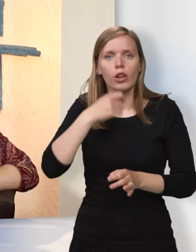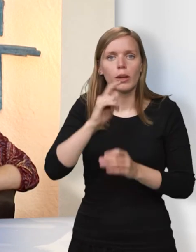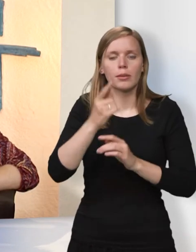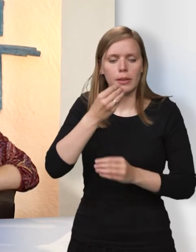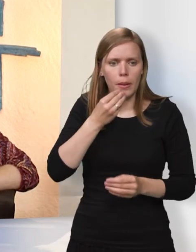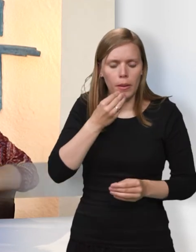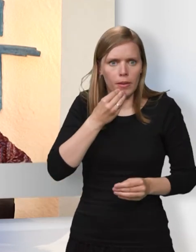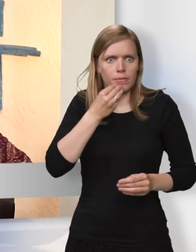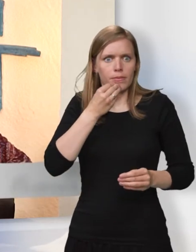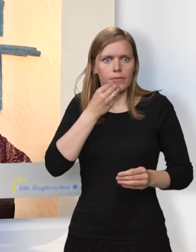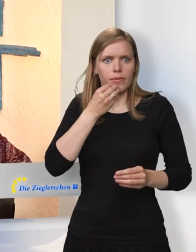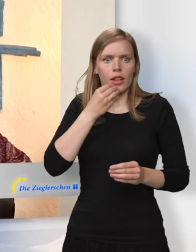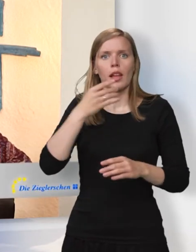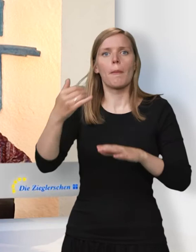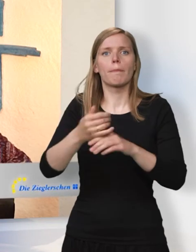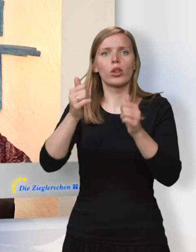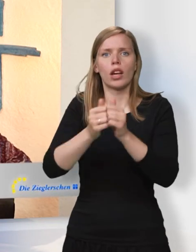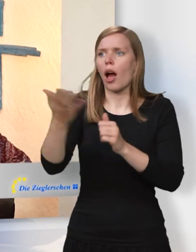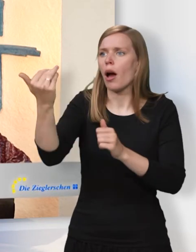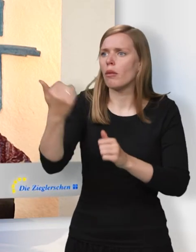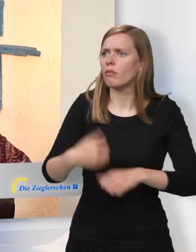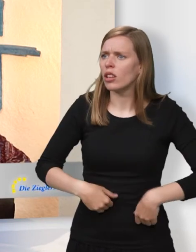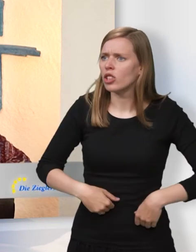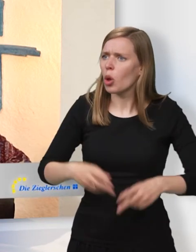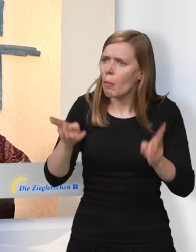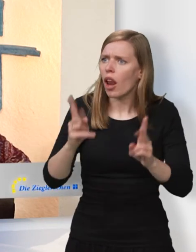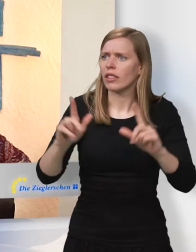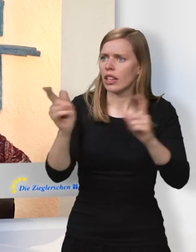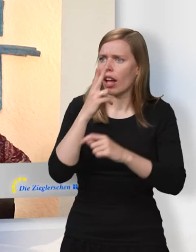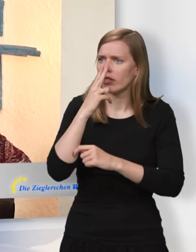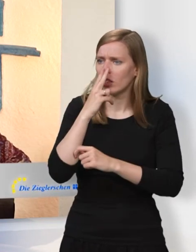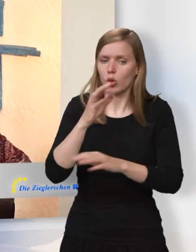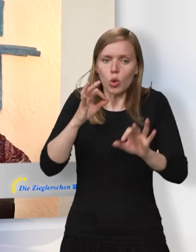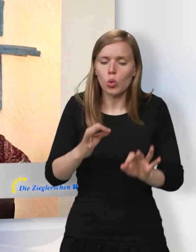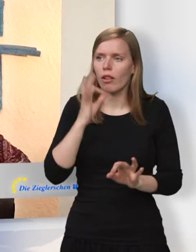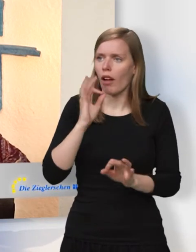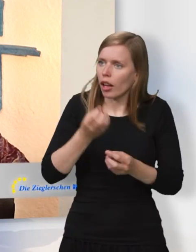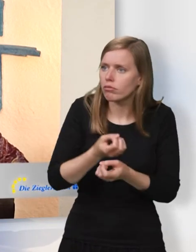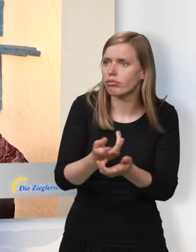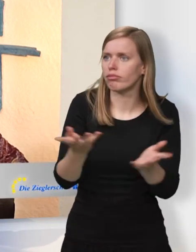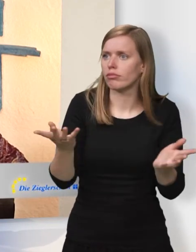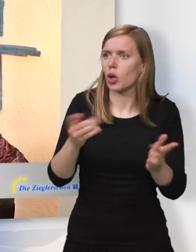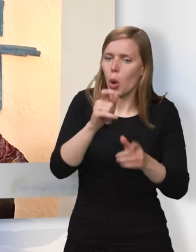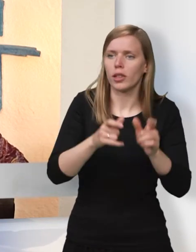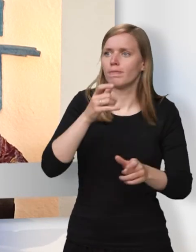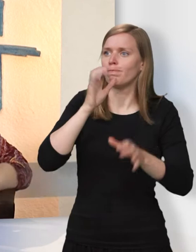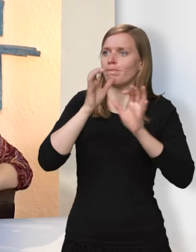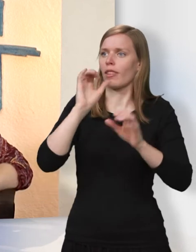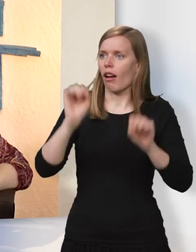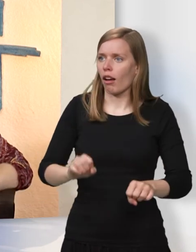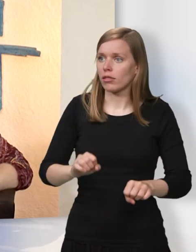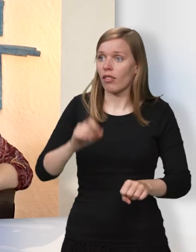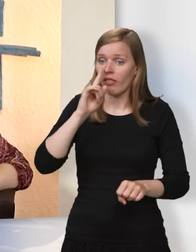ihm: Jeder gibt zuerst den guten Wein. Und wenn sie betrunken werden, den